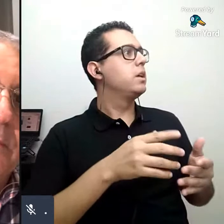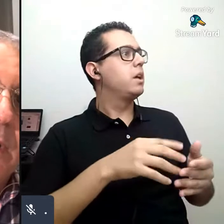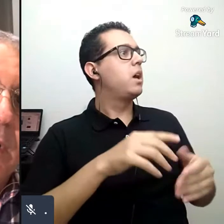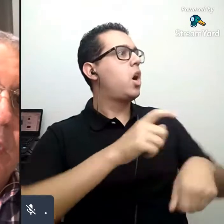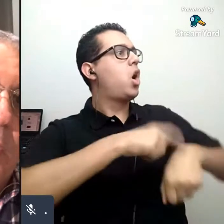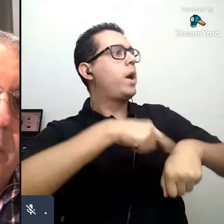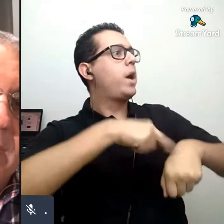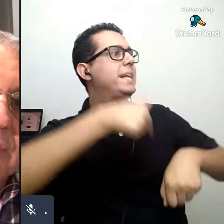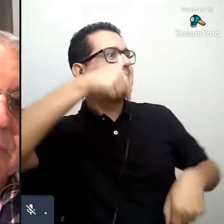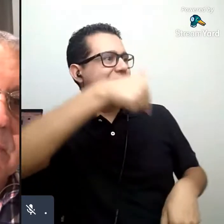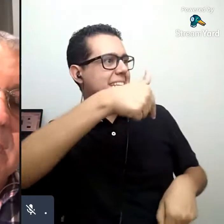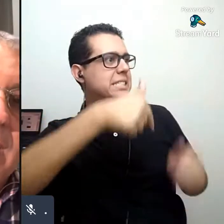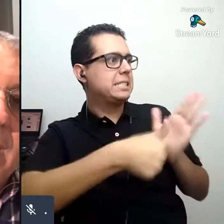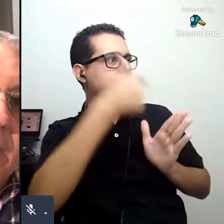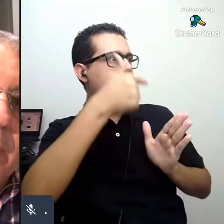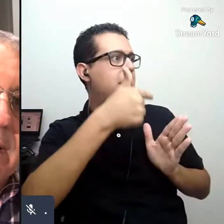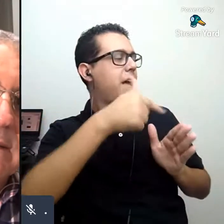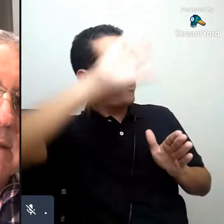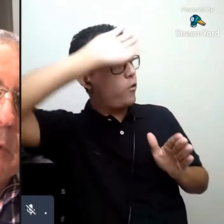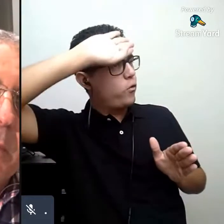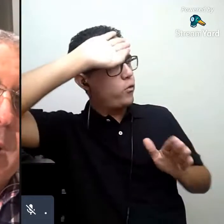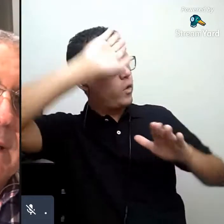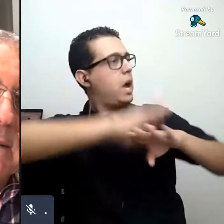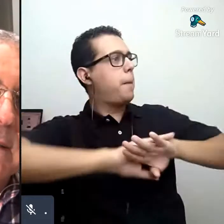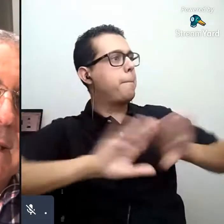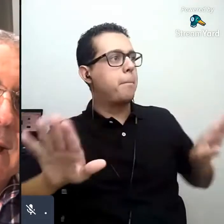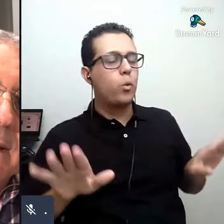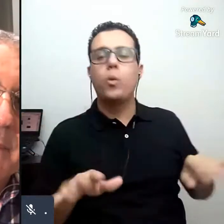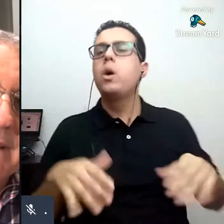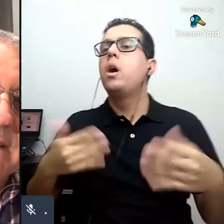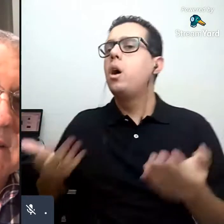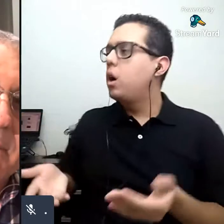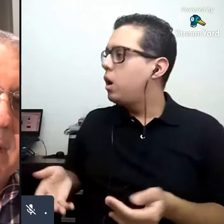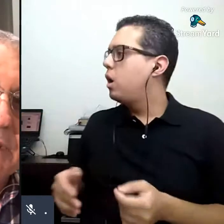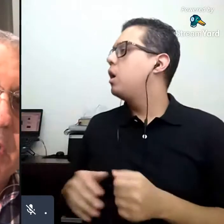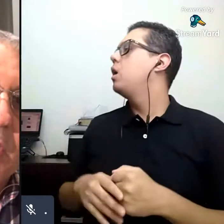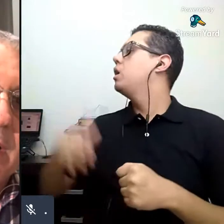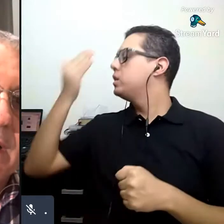deixou. Com isto, reconheceu o pai ser aquela